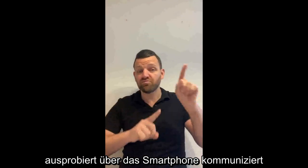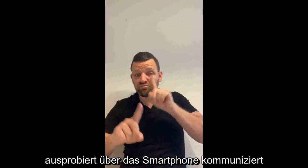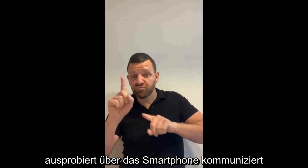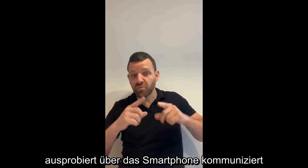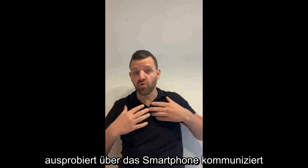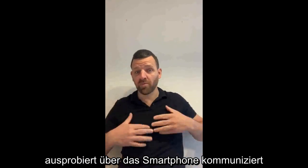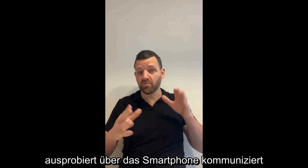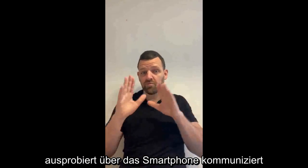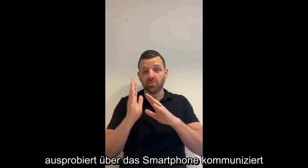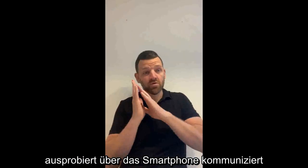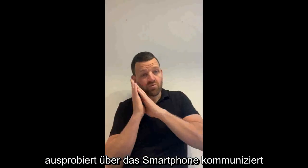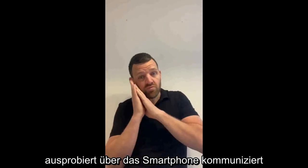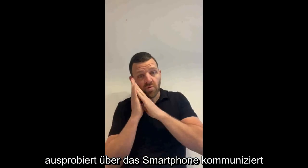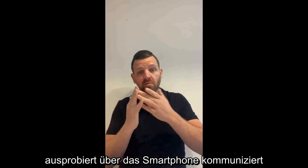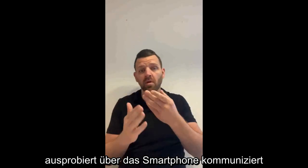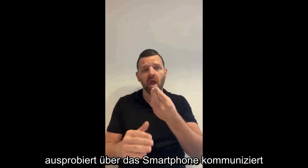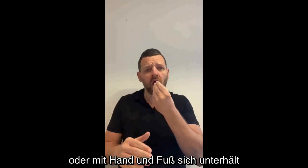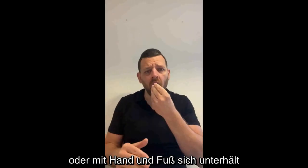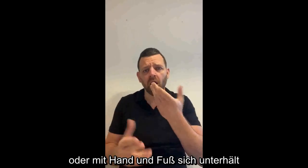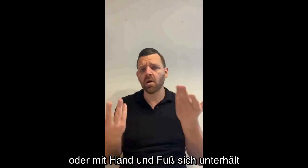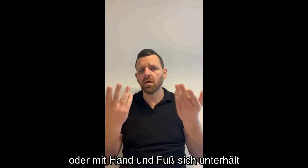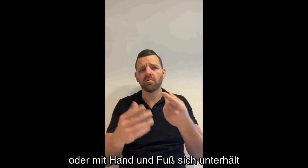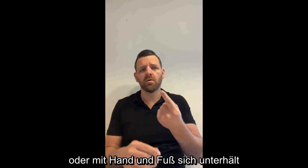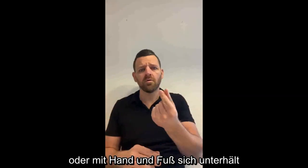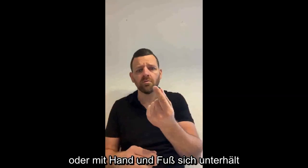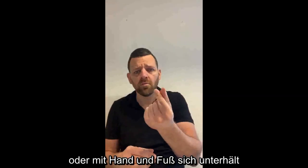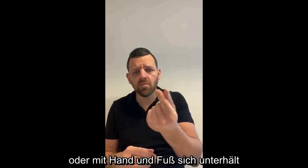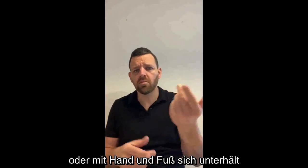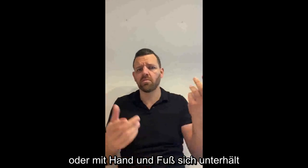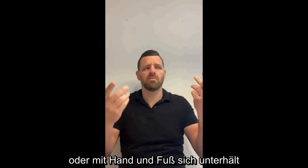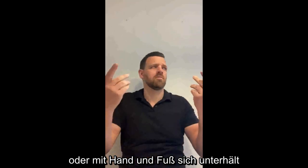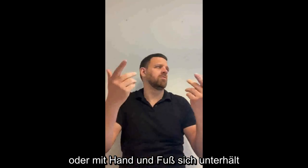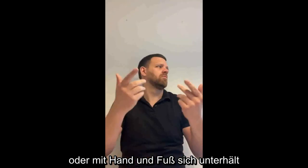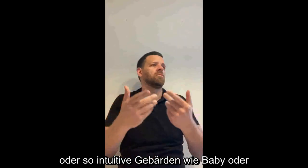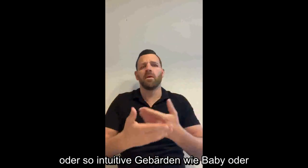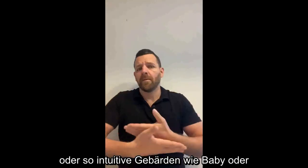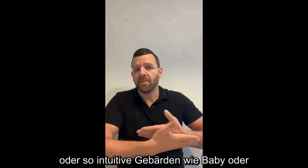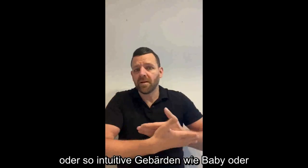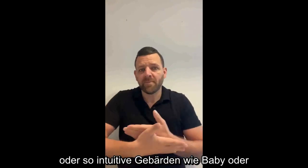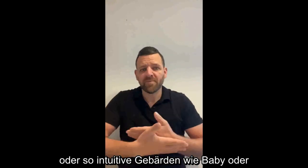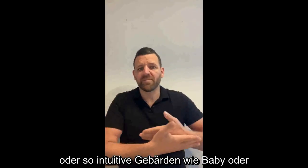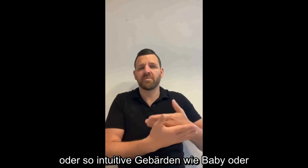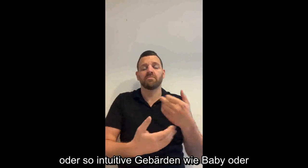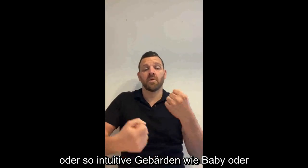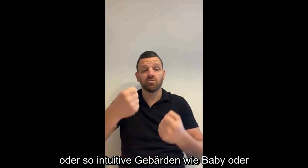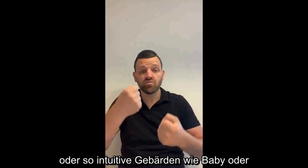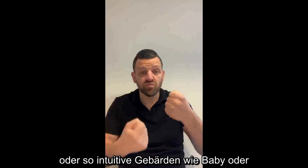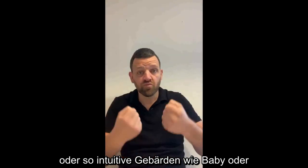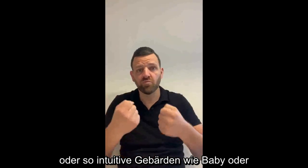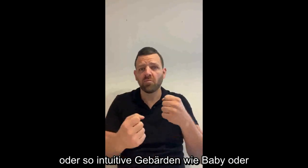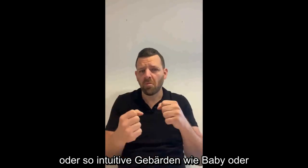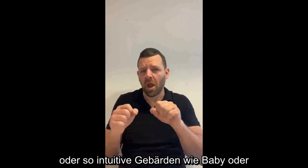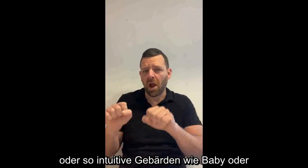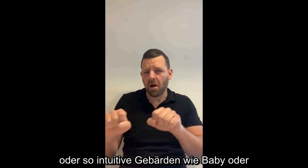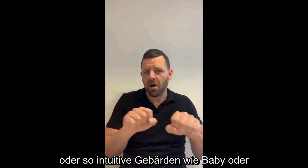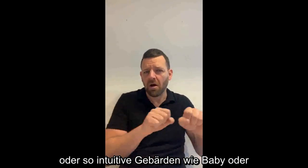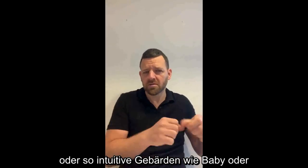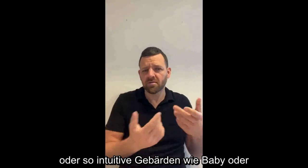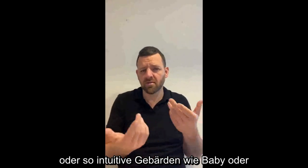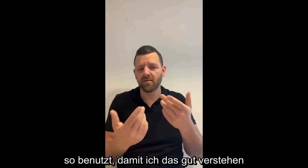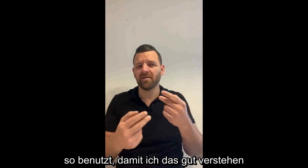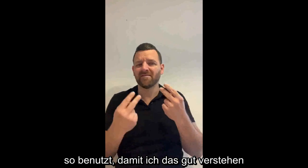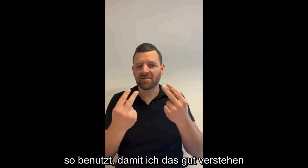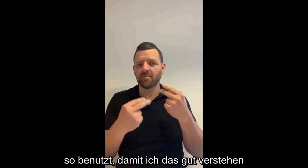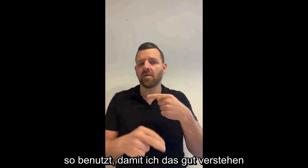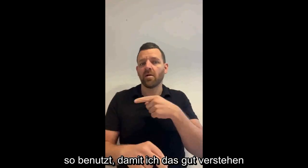ausprobiert über Smartphone kommuniziert oder mit Hand und Füß sich unterhält oder so intuitive Gebärden wie